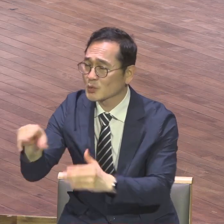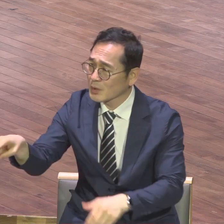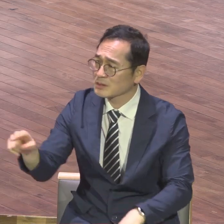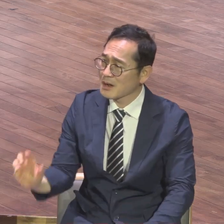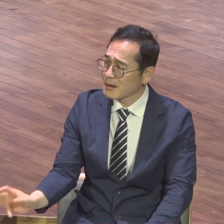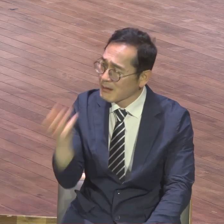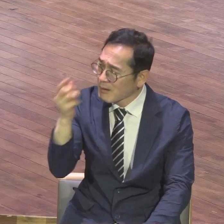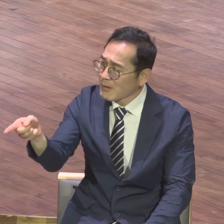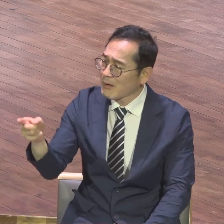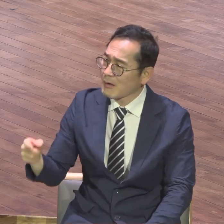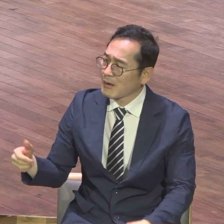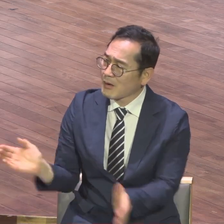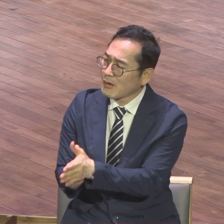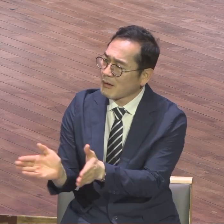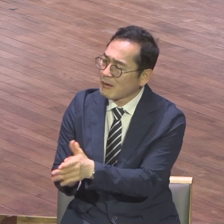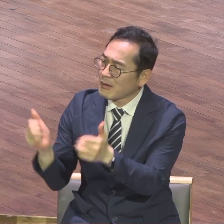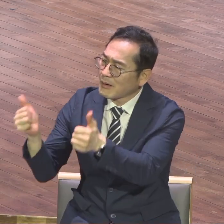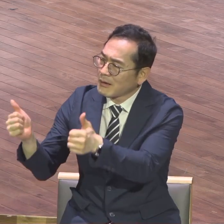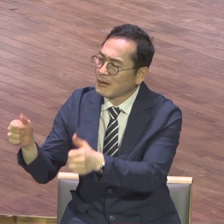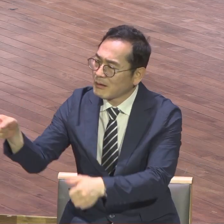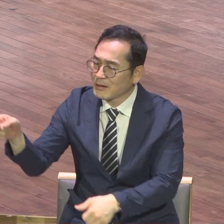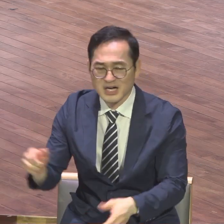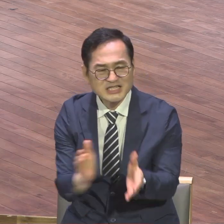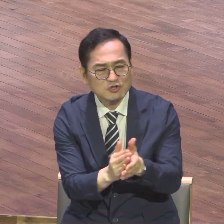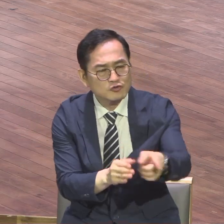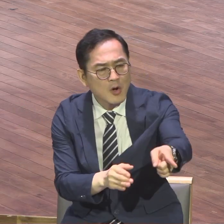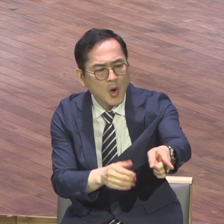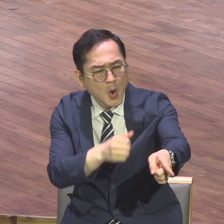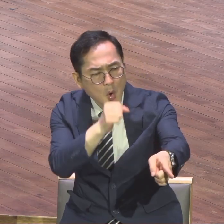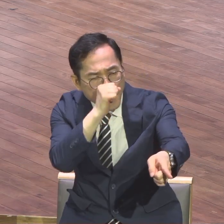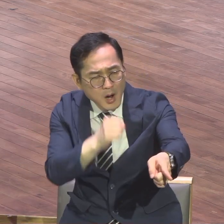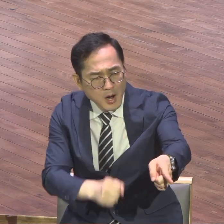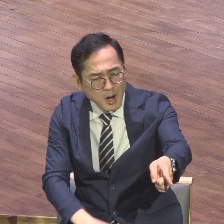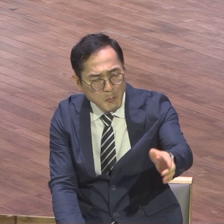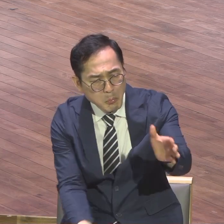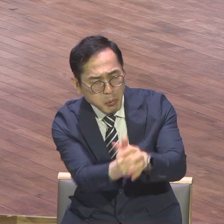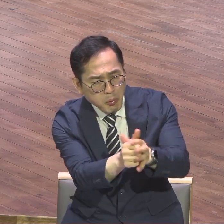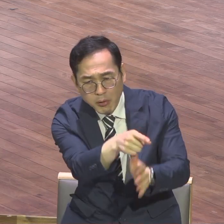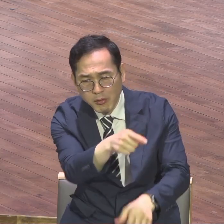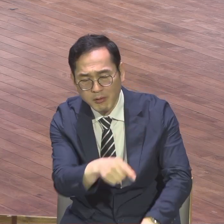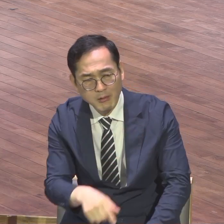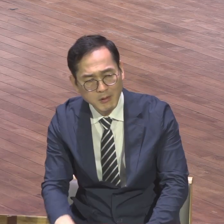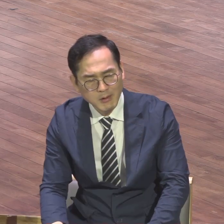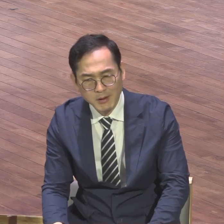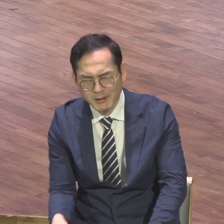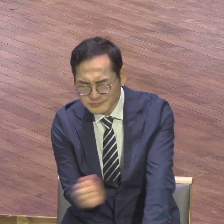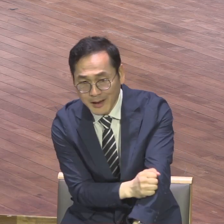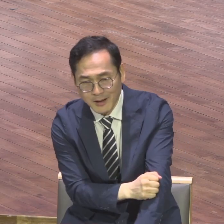멋있어. 칭찬해야 돼. 친구들 중에도 저 친구 진짜 달라. 이래야 돼요.